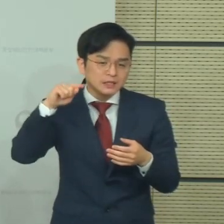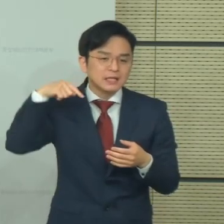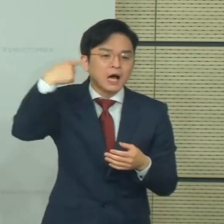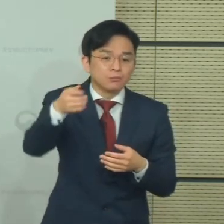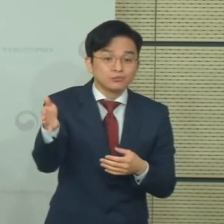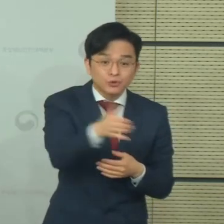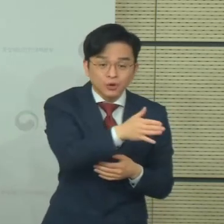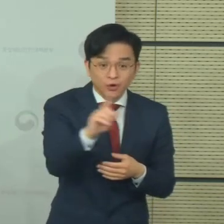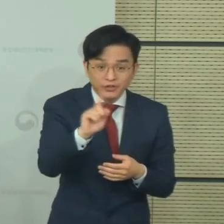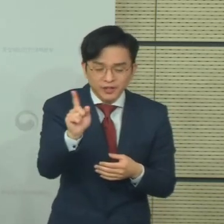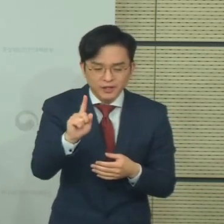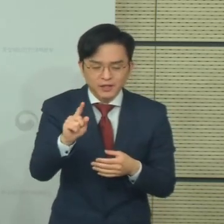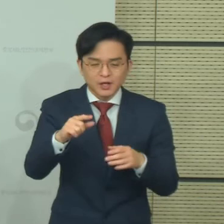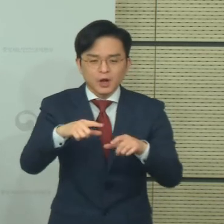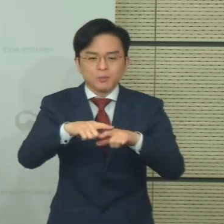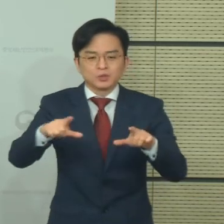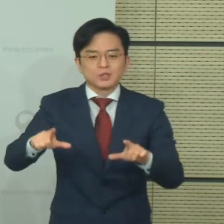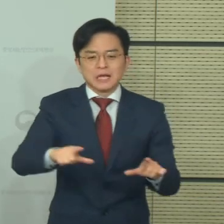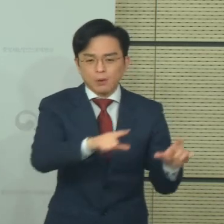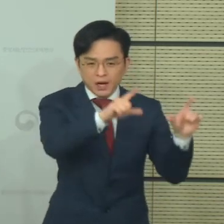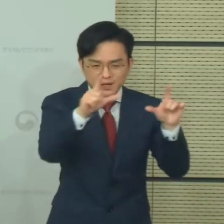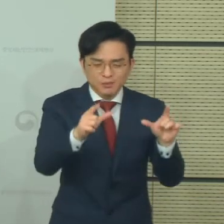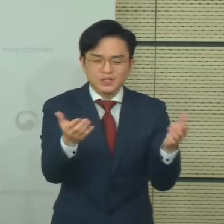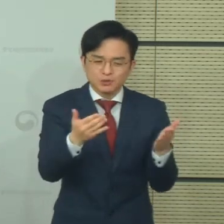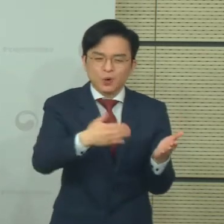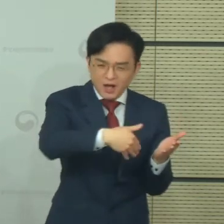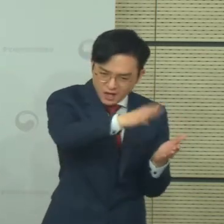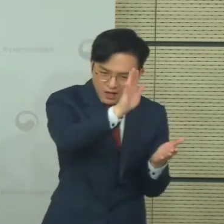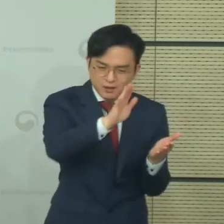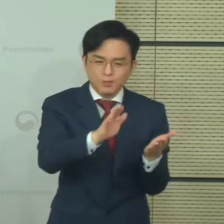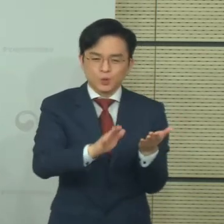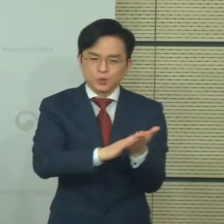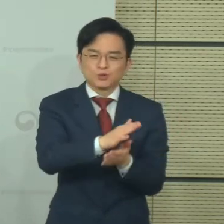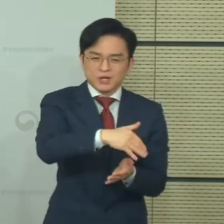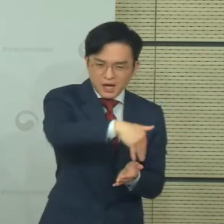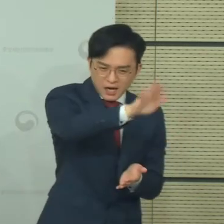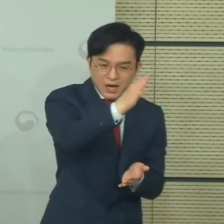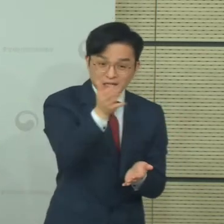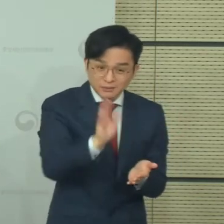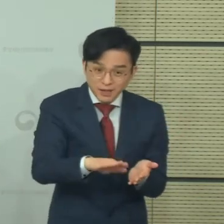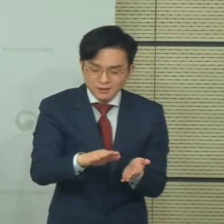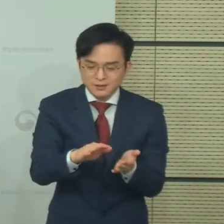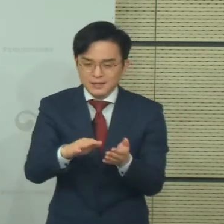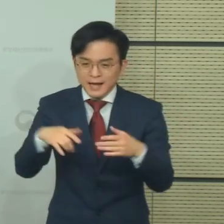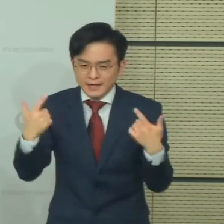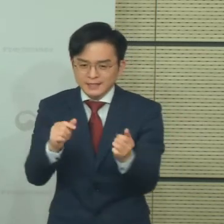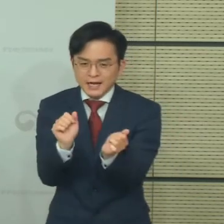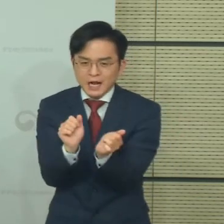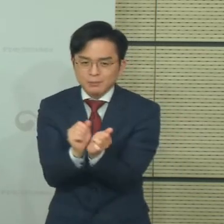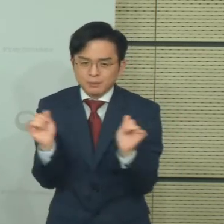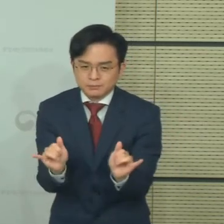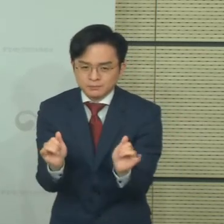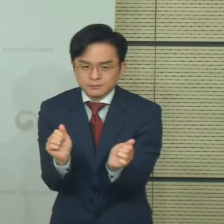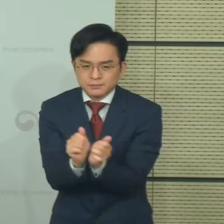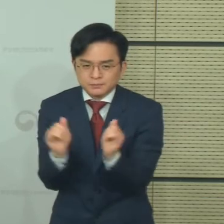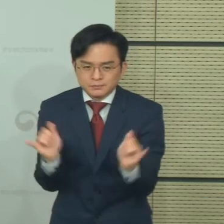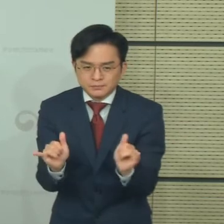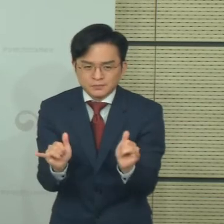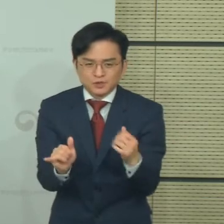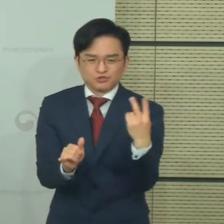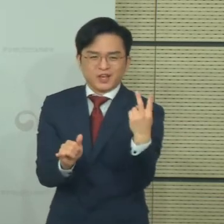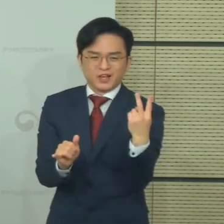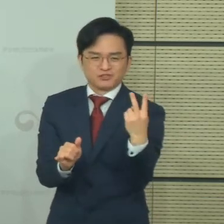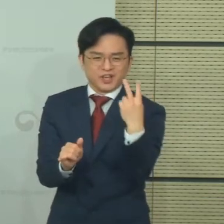논의를 하기 위한 어떤 사회적 합의 기구 부분들은 저희들이 일단 준비는 하고 있습니다. 다만 바로